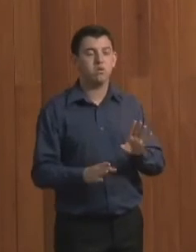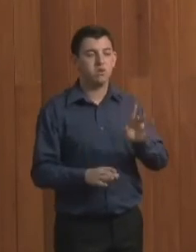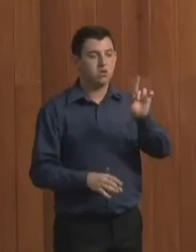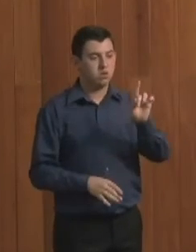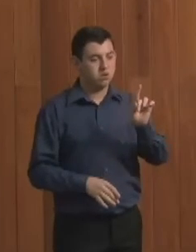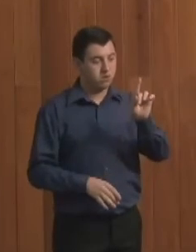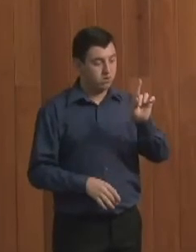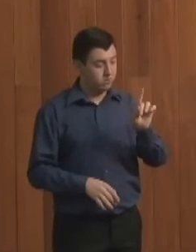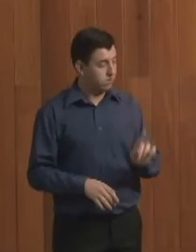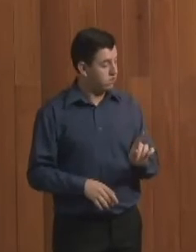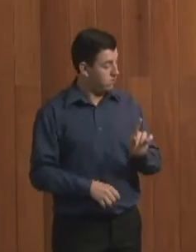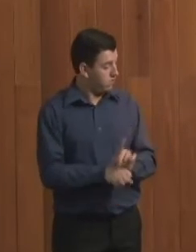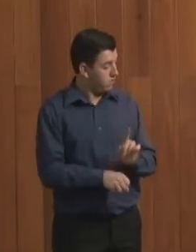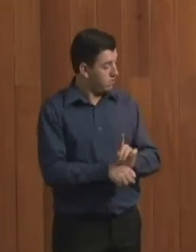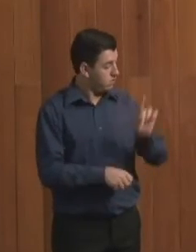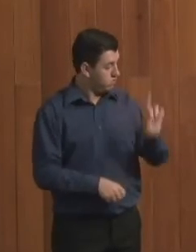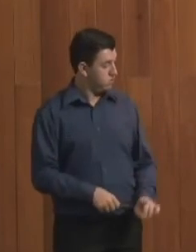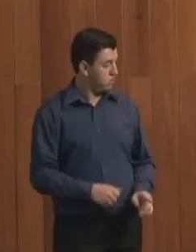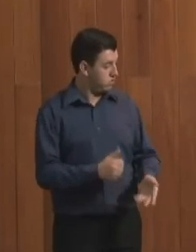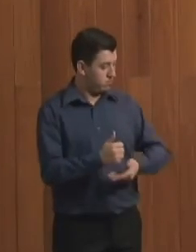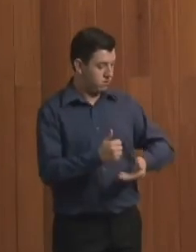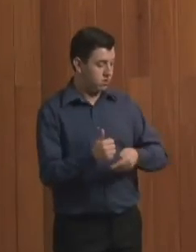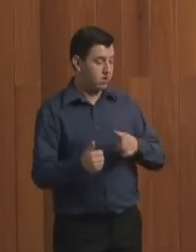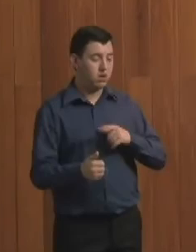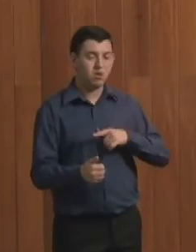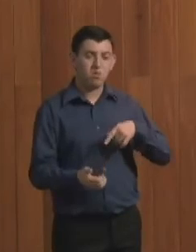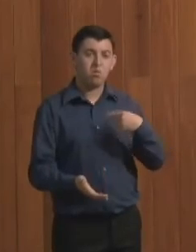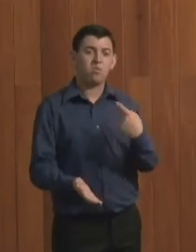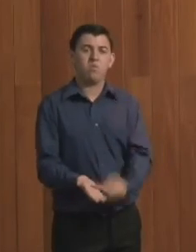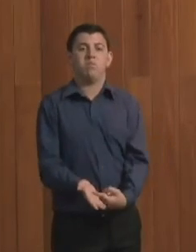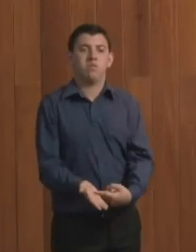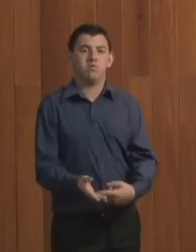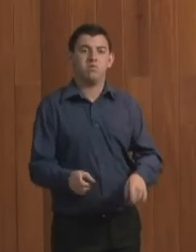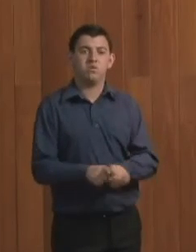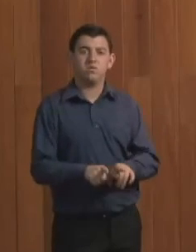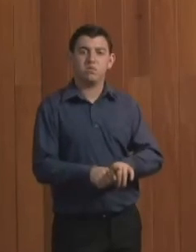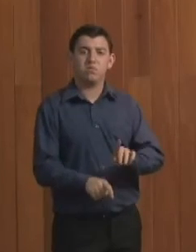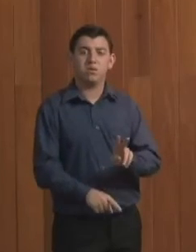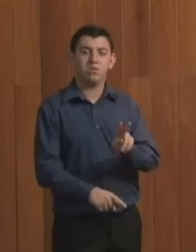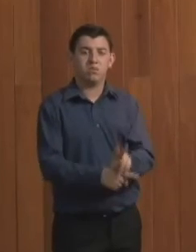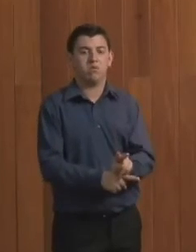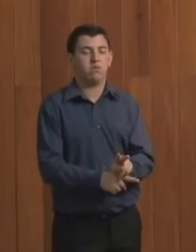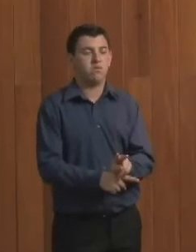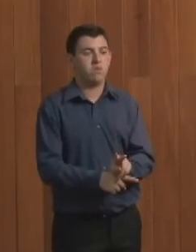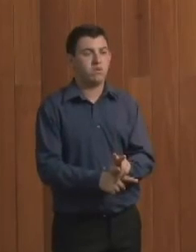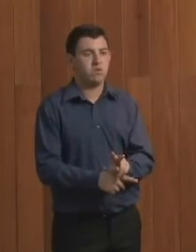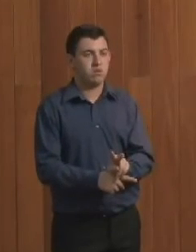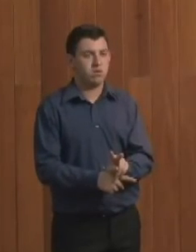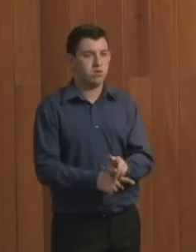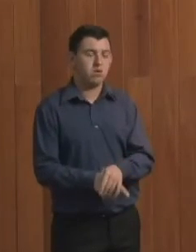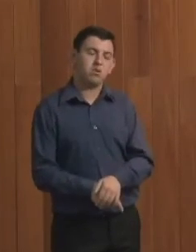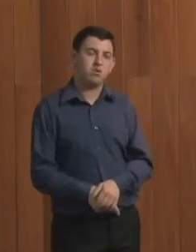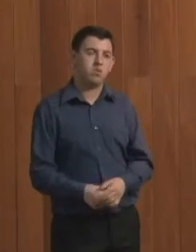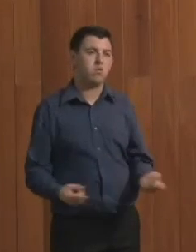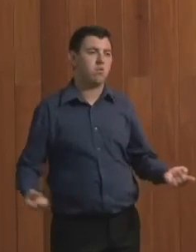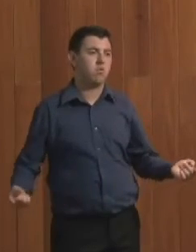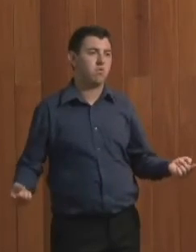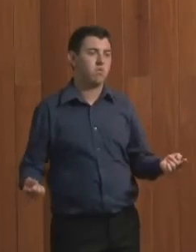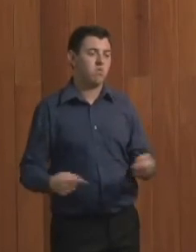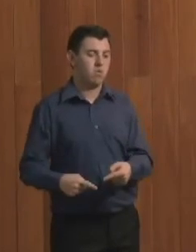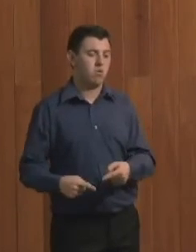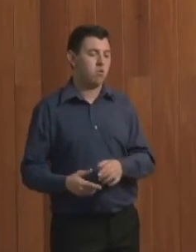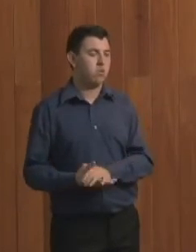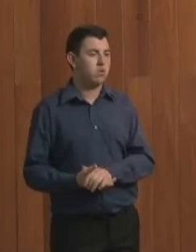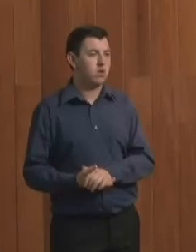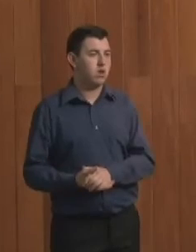seja alguém comprometido com a promoção e defesa contra hegemônica dos